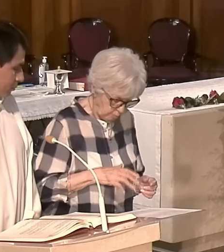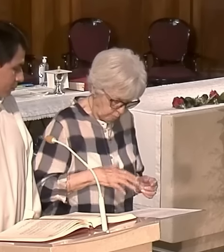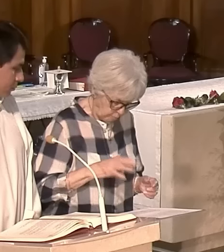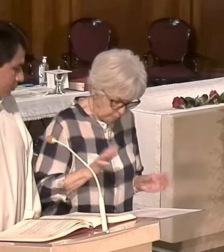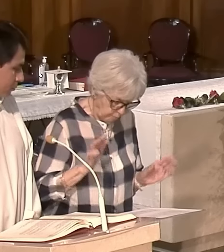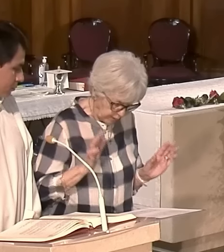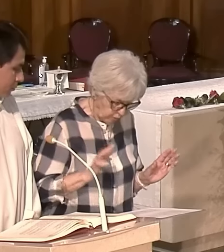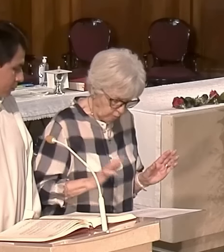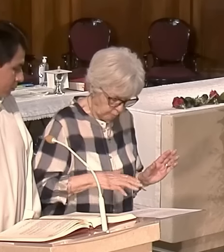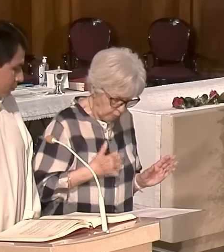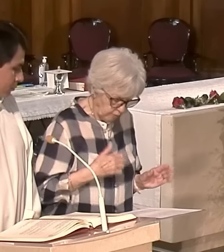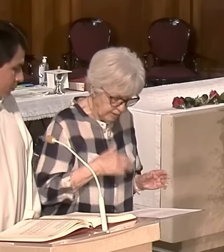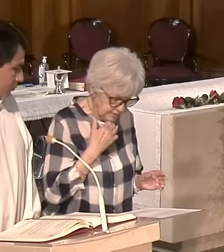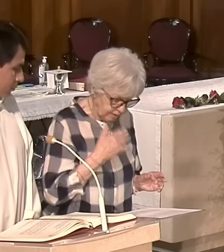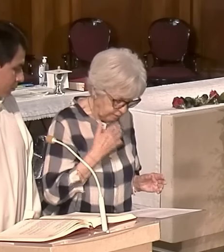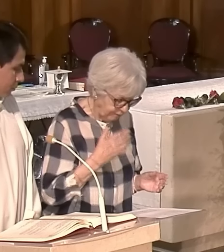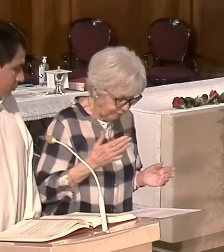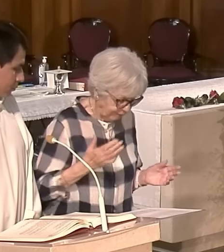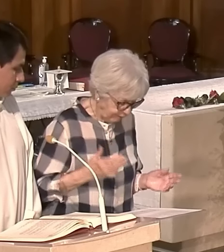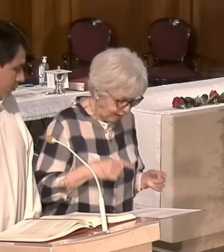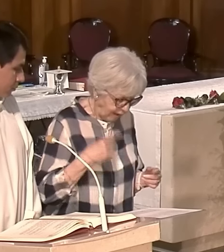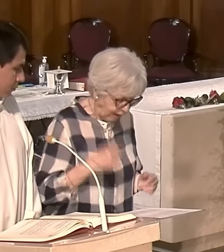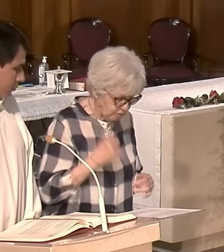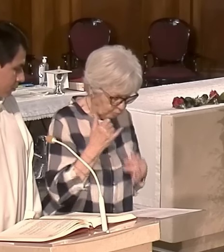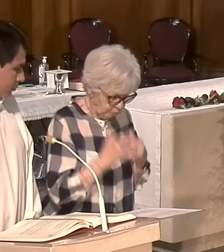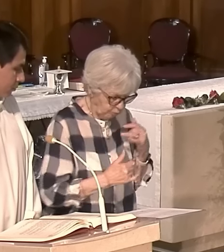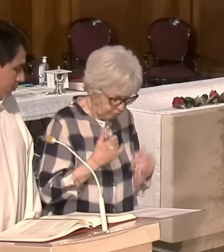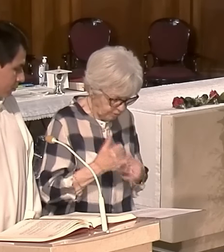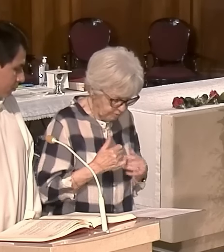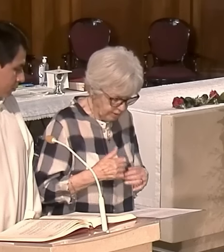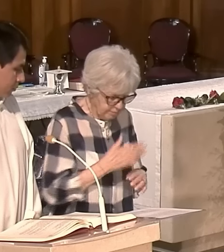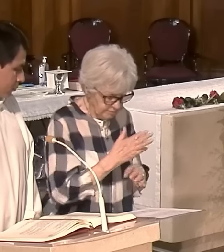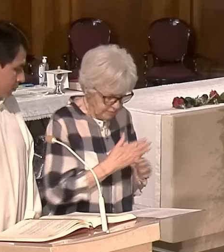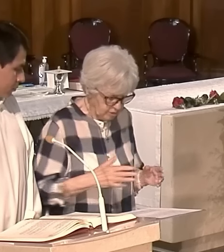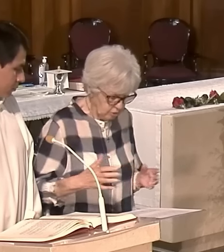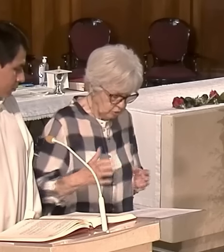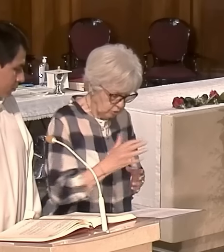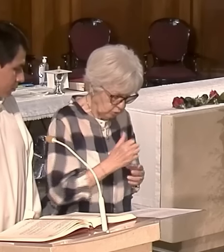Thank you.